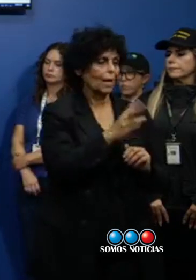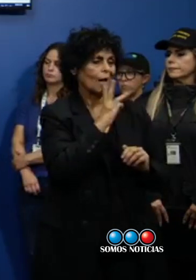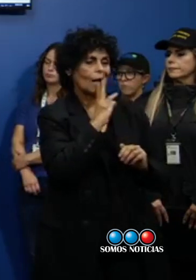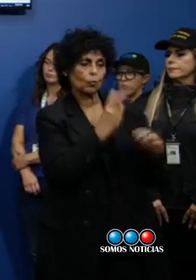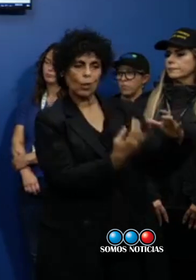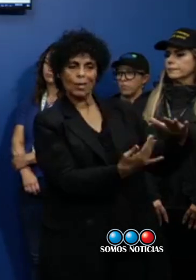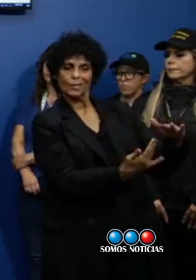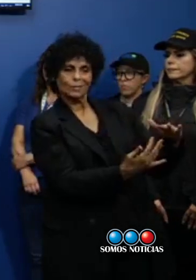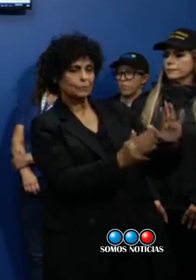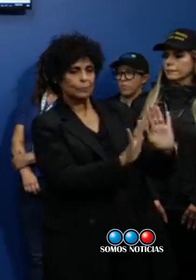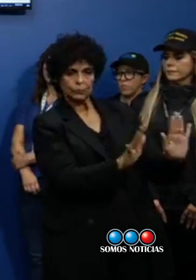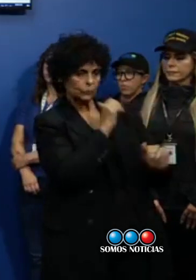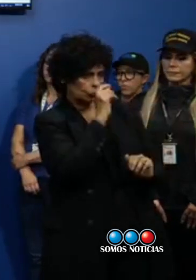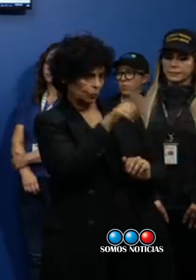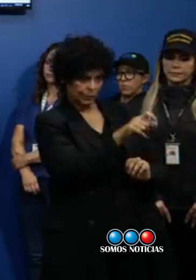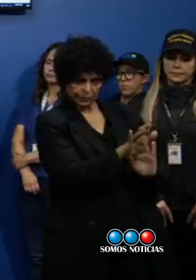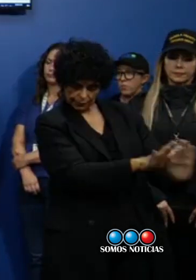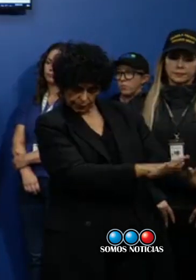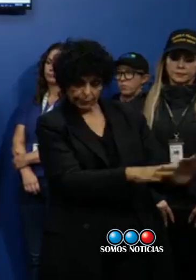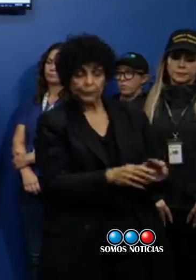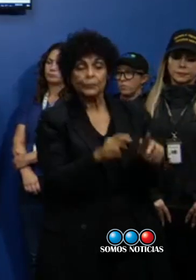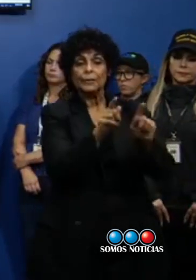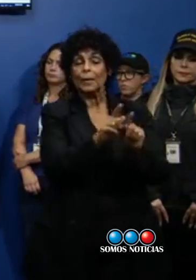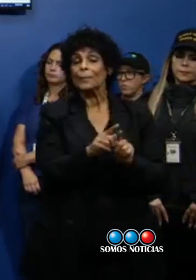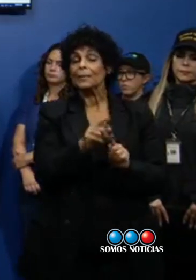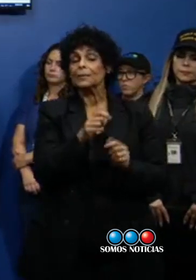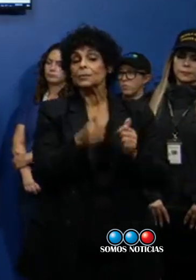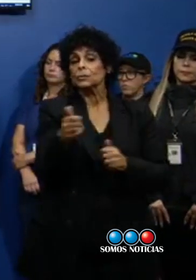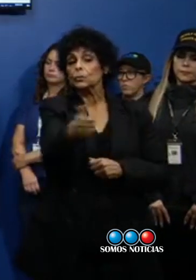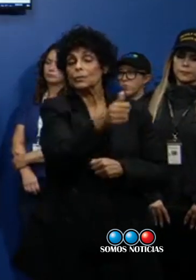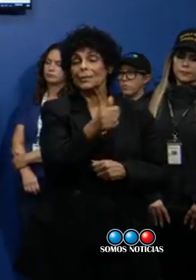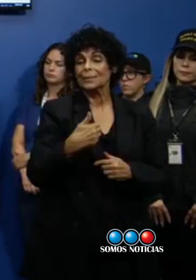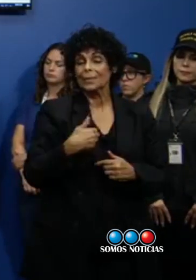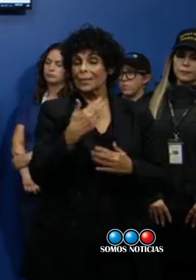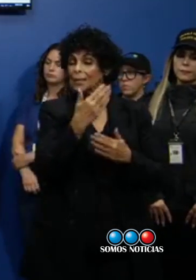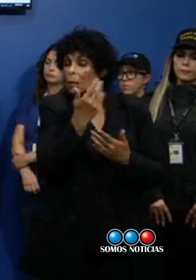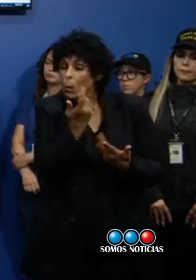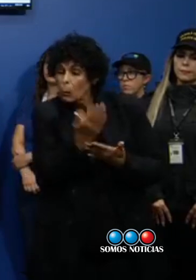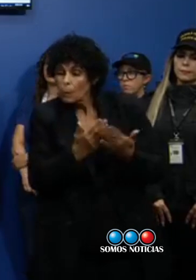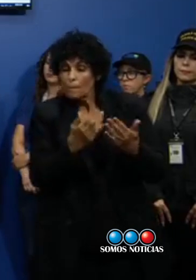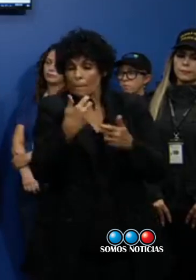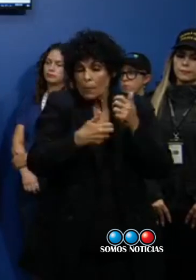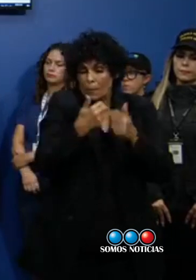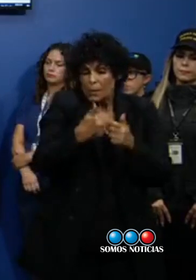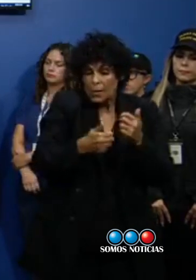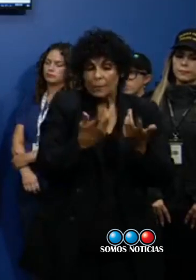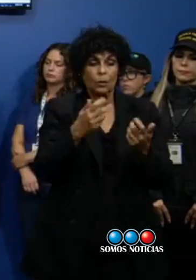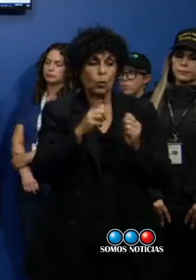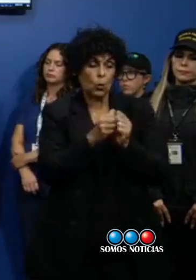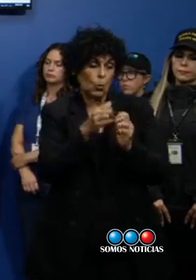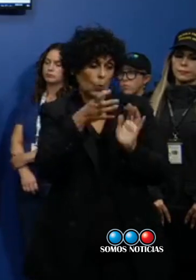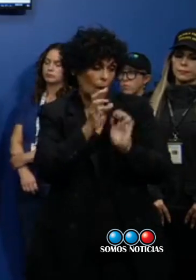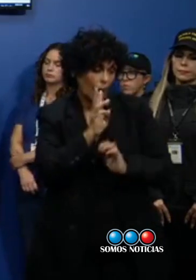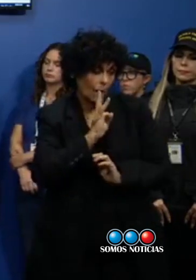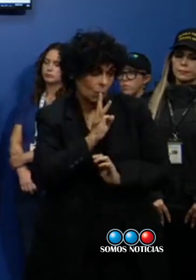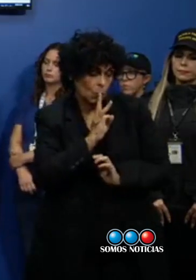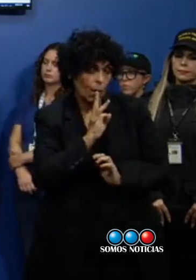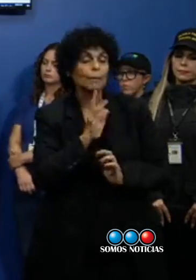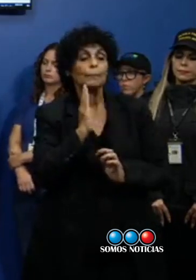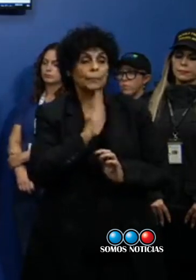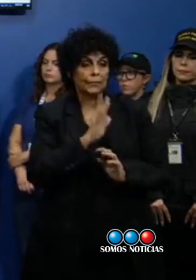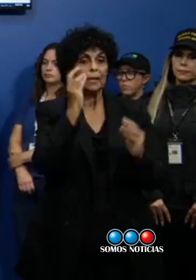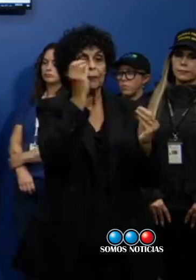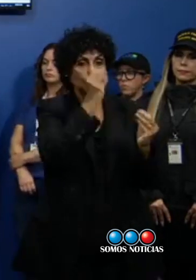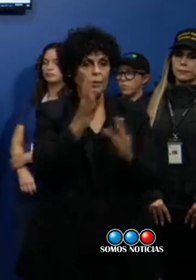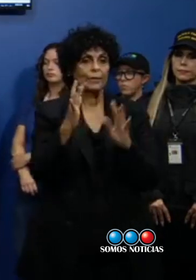para los clientes que experimentan cualquier problema relacionado con el con el agua o alcantarillado le animamos a informar a través de los